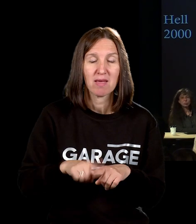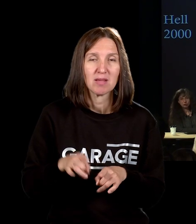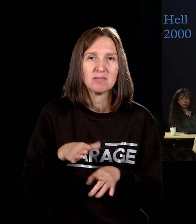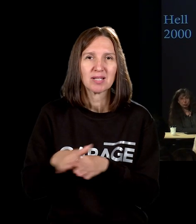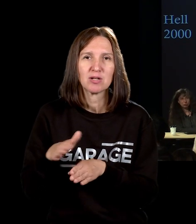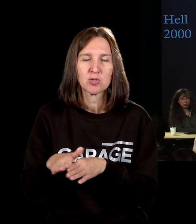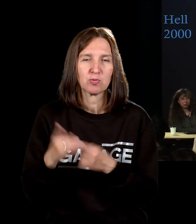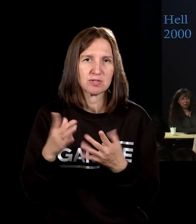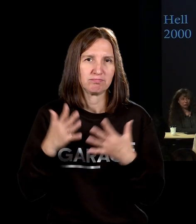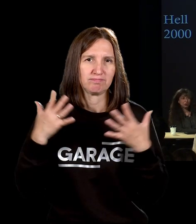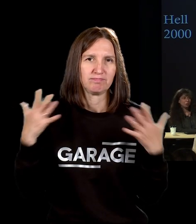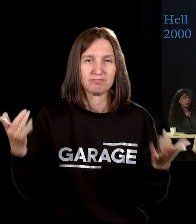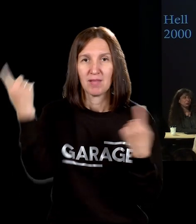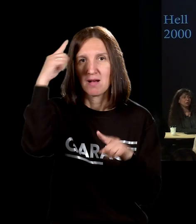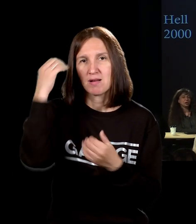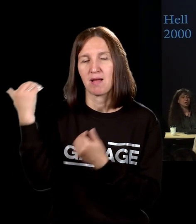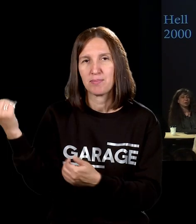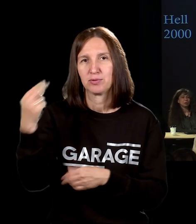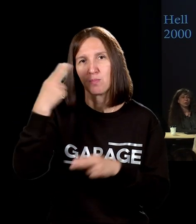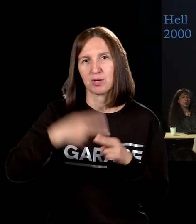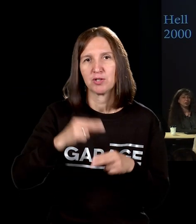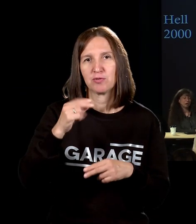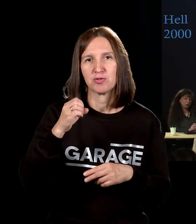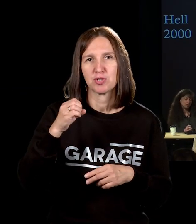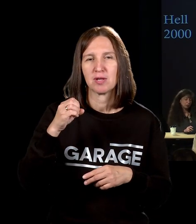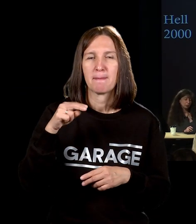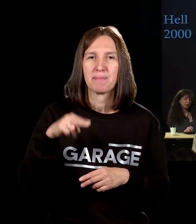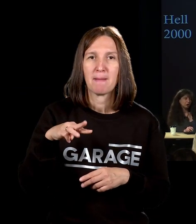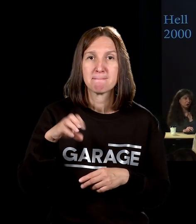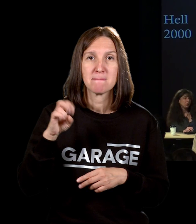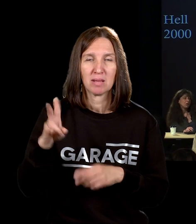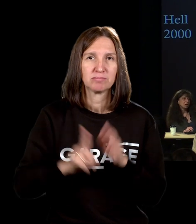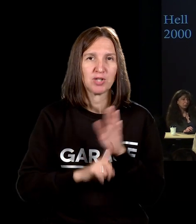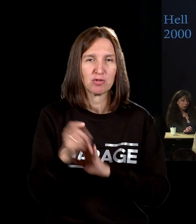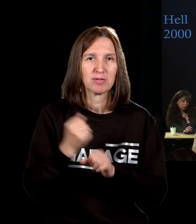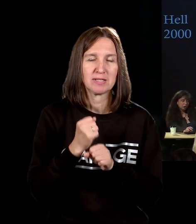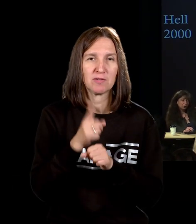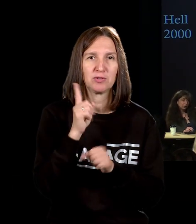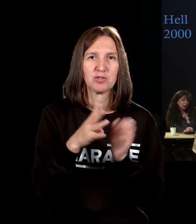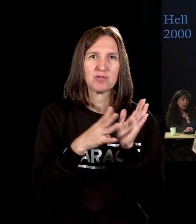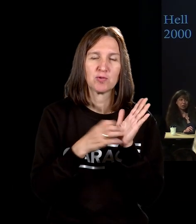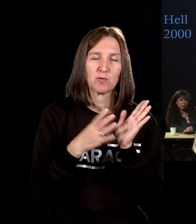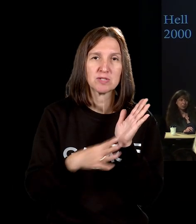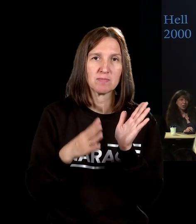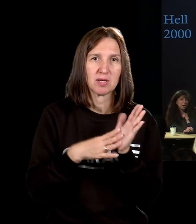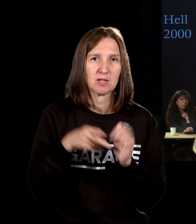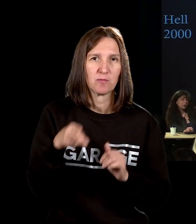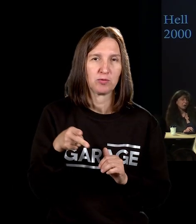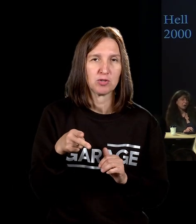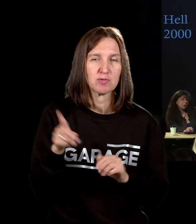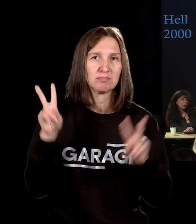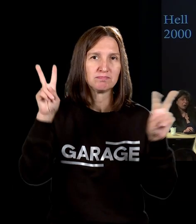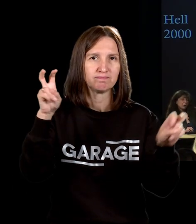самых масштабных работ братьев Чепменов, которые начали в 99 году, в 2000-м. Работа, которая называется «Ад».